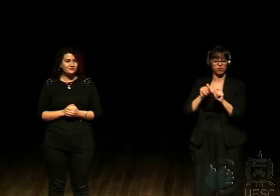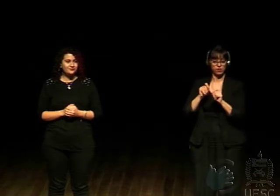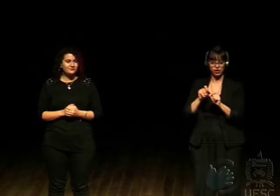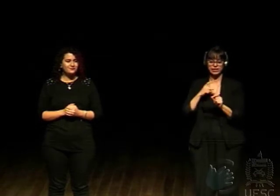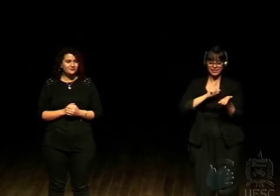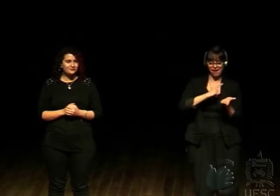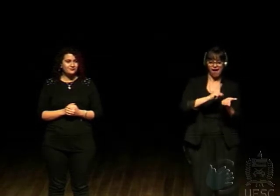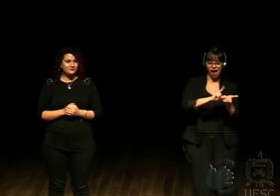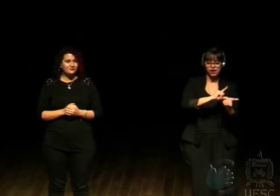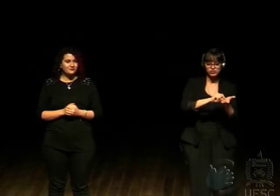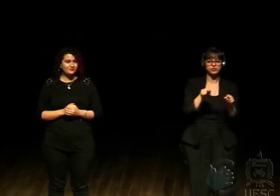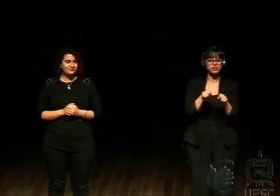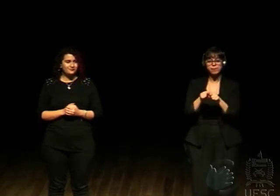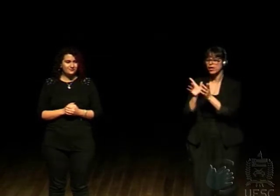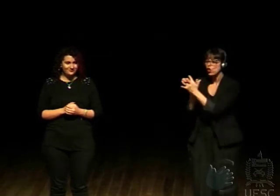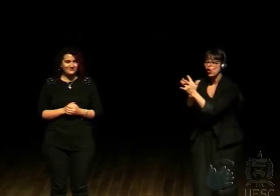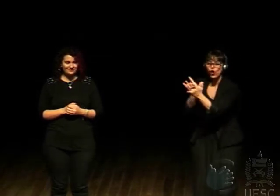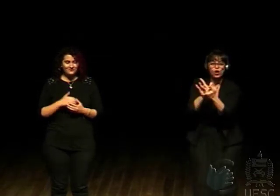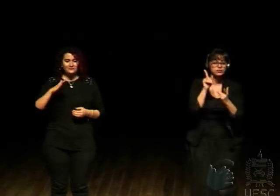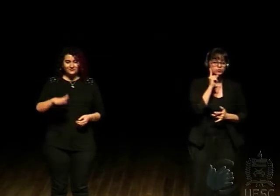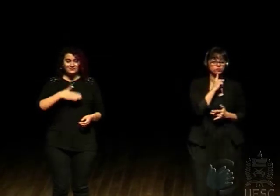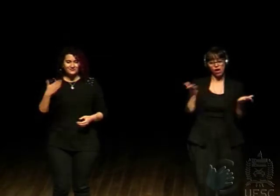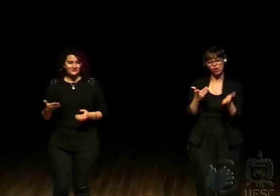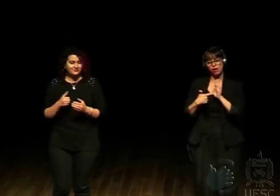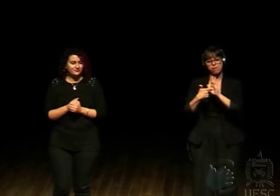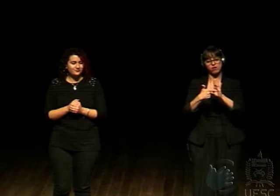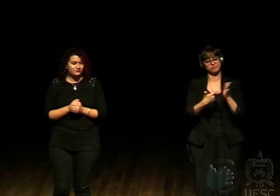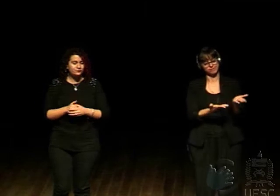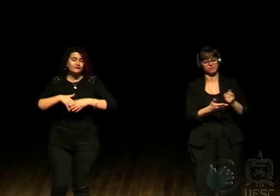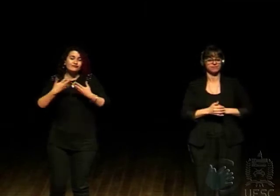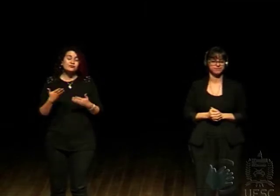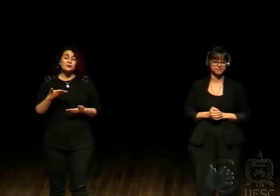estos artículos y de esta conversación con personas sordas es lo que ahora presentamos.